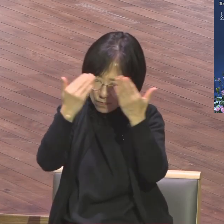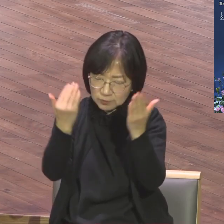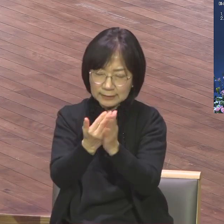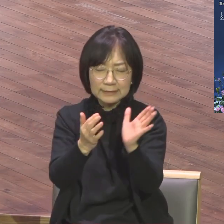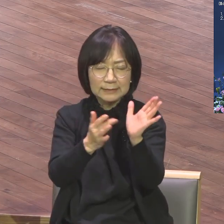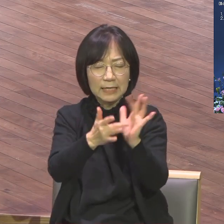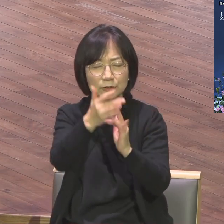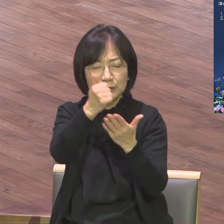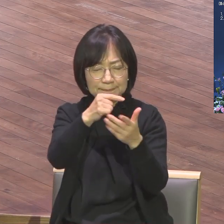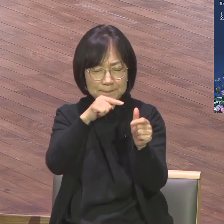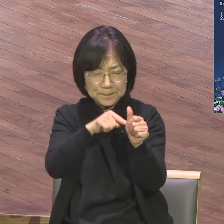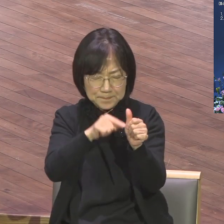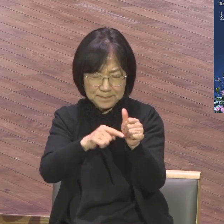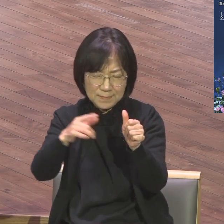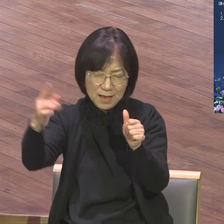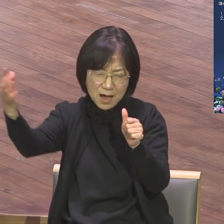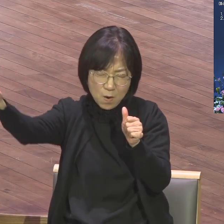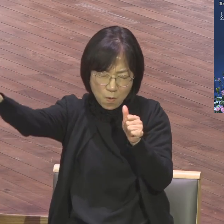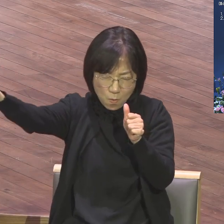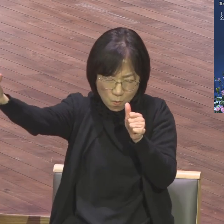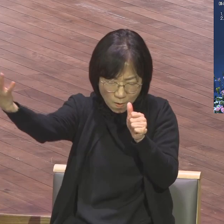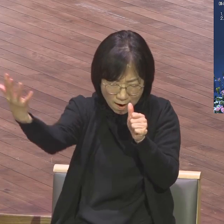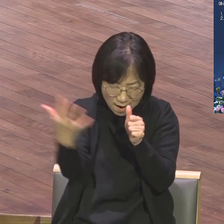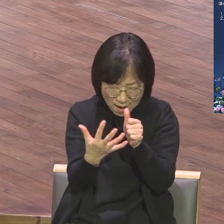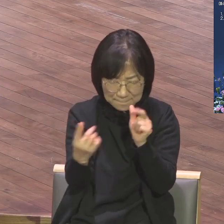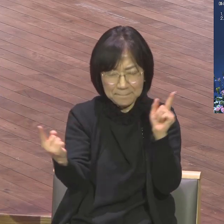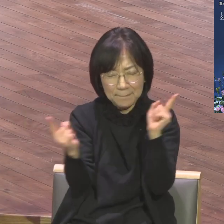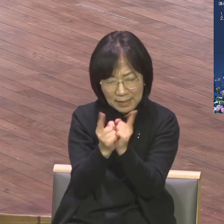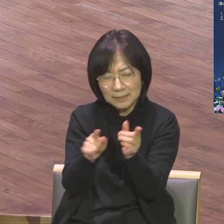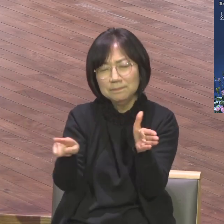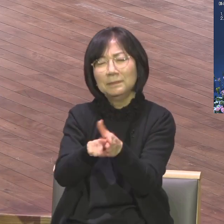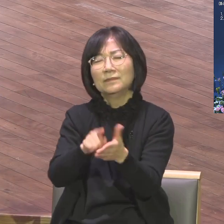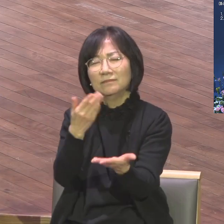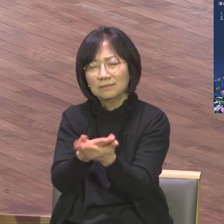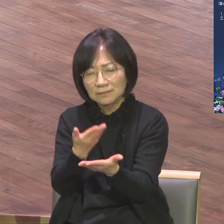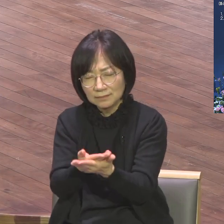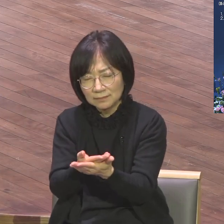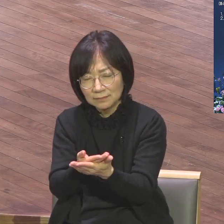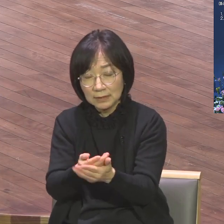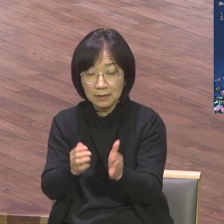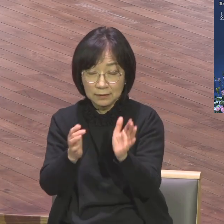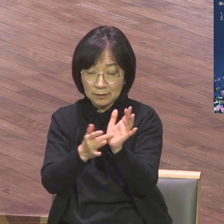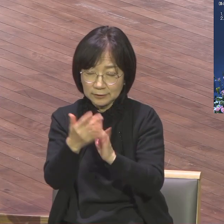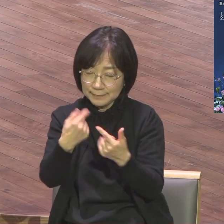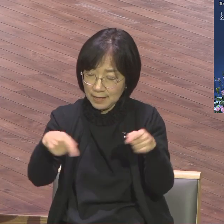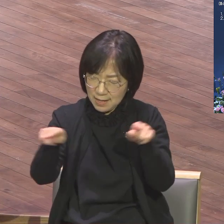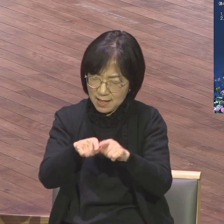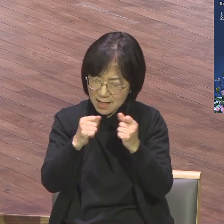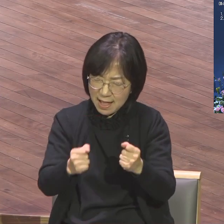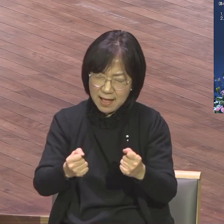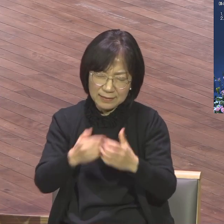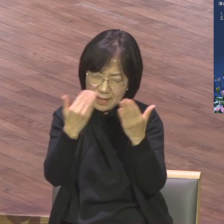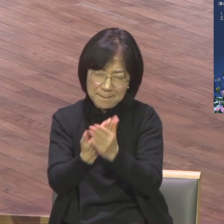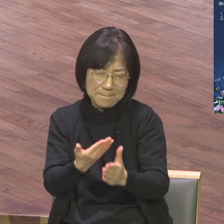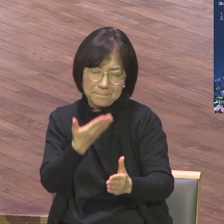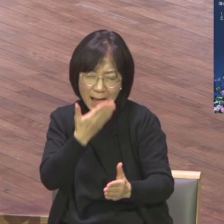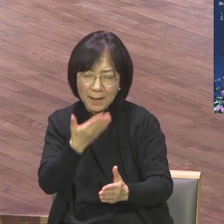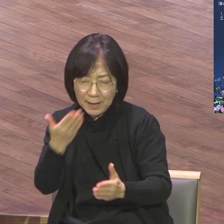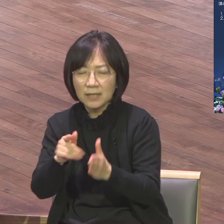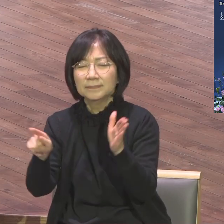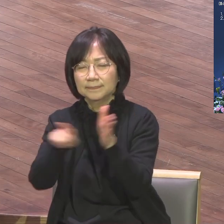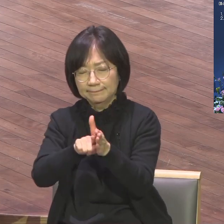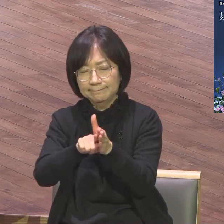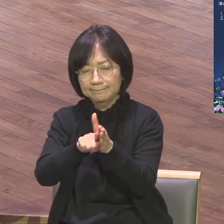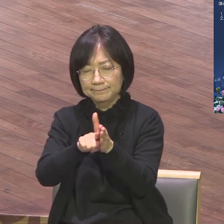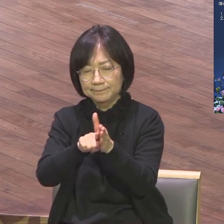나오는 믿음을 먼저 허락하여 주시옵시고, 예수님과 함께하면 불가능이 없다는 사실을 기억하고 모든 것을 주님과